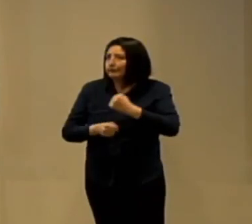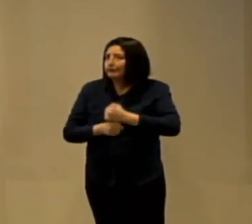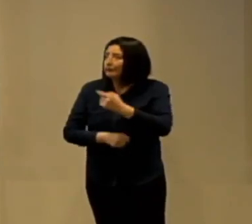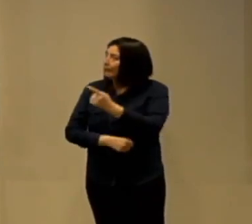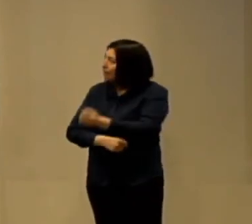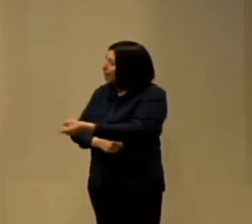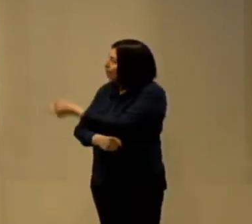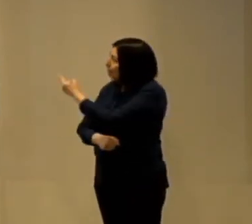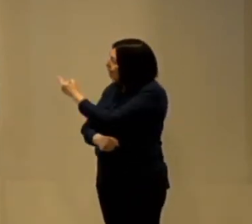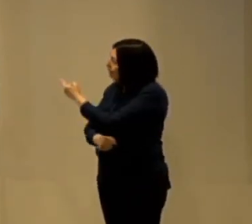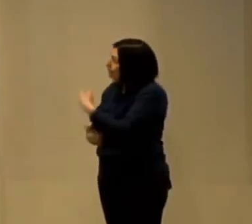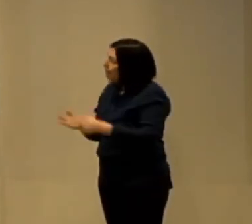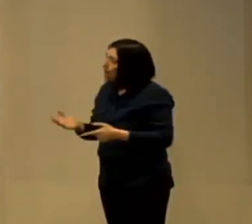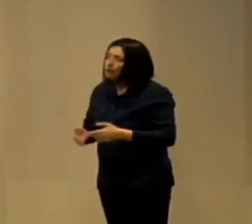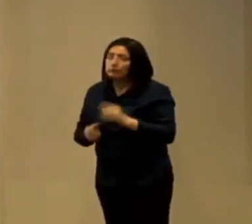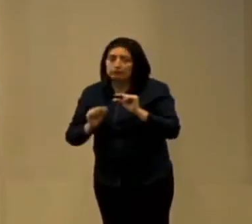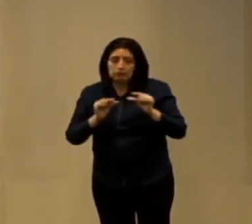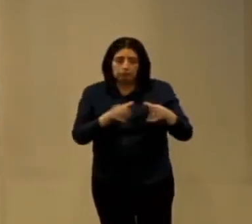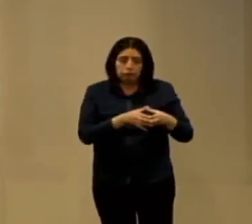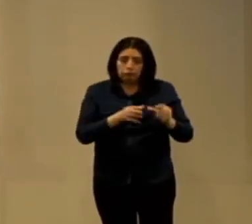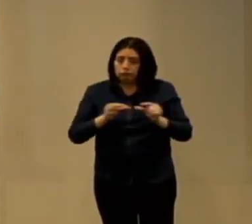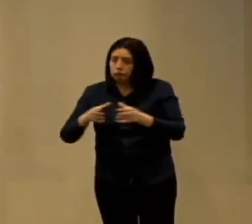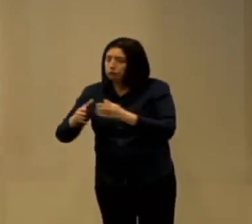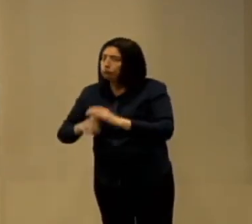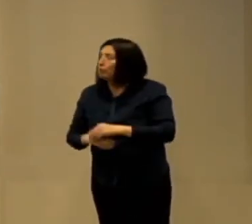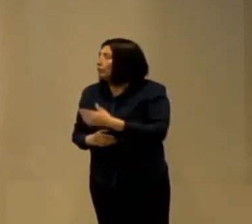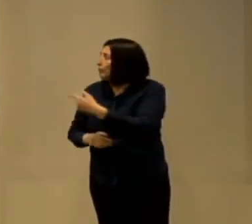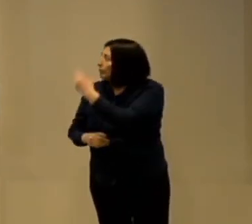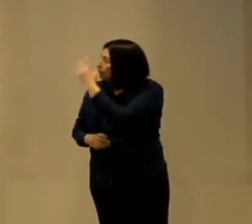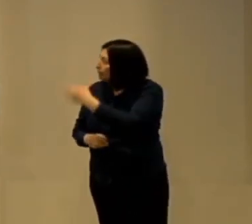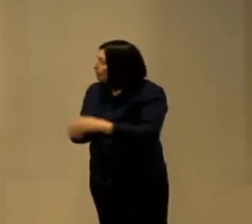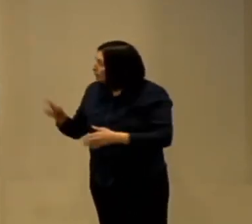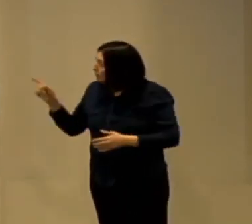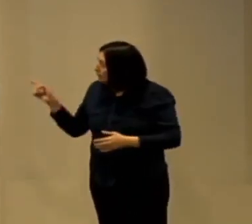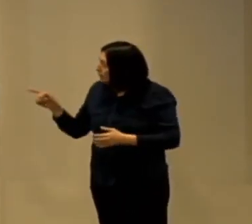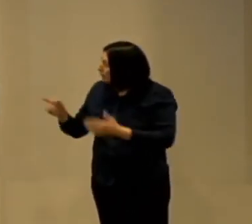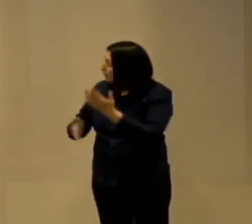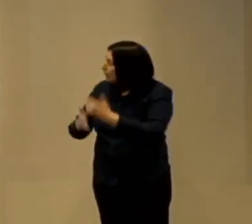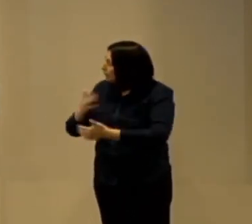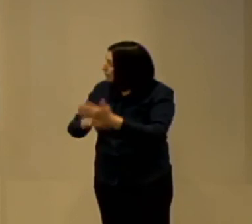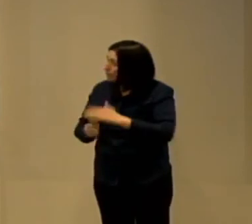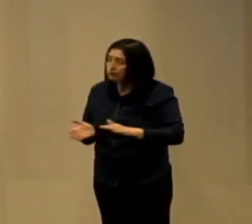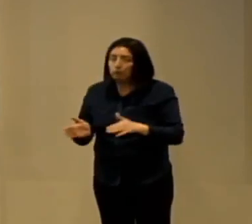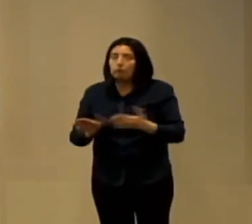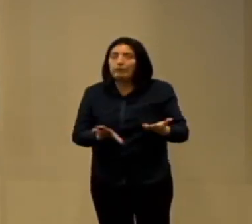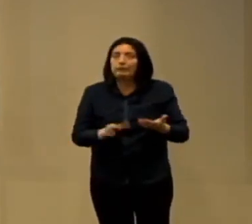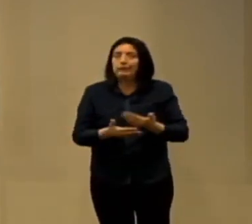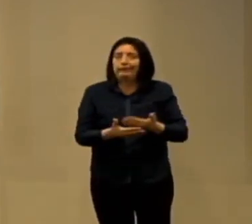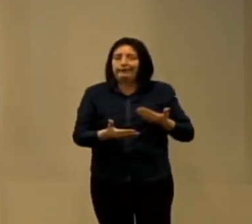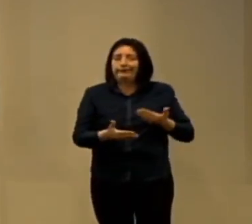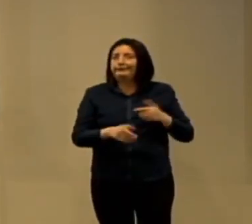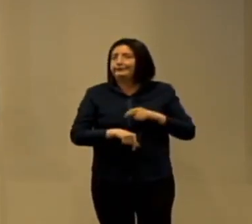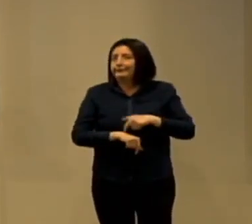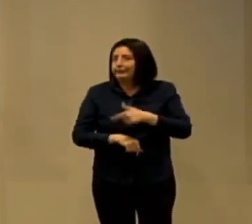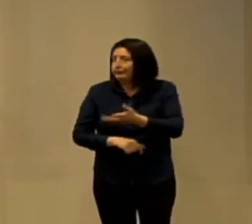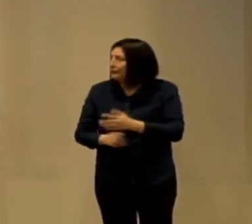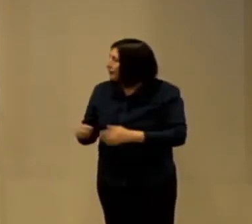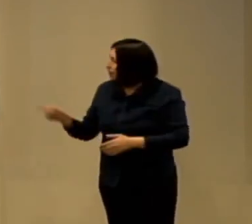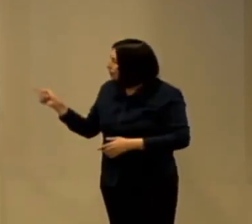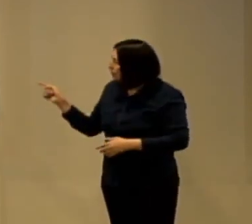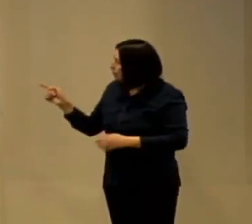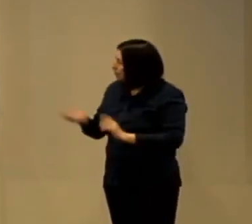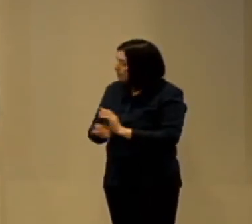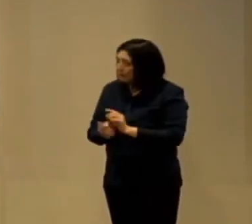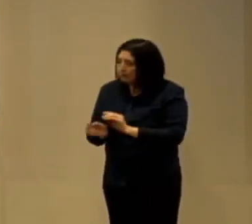de carga-enfermedad. Y miren por grupos de edades cómo esto es discapacidad y esto es muerte prematura. Y esto se traslada, se